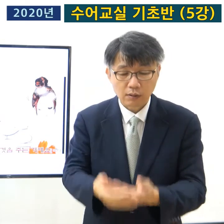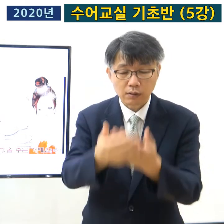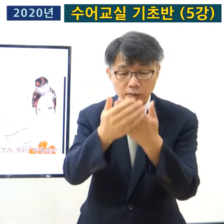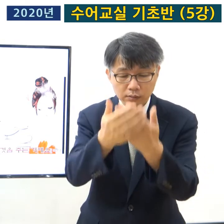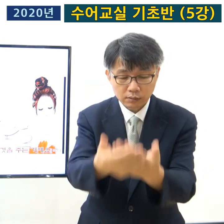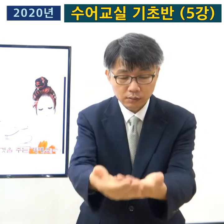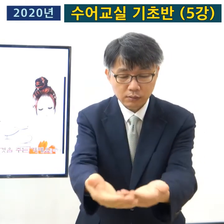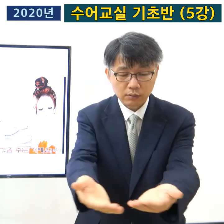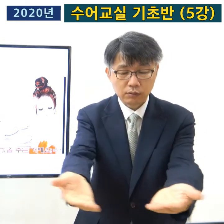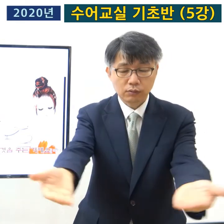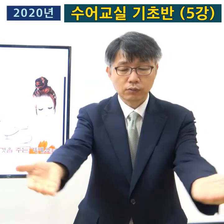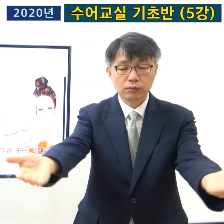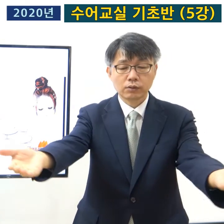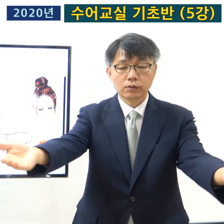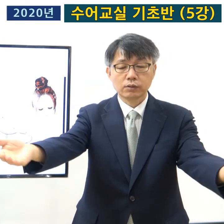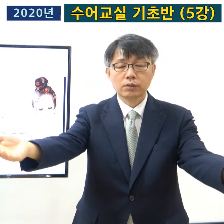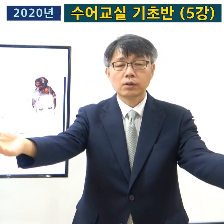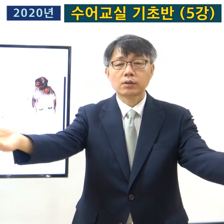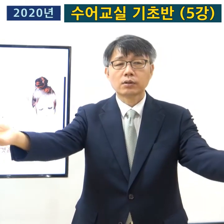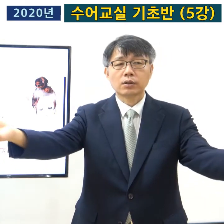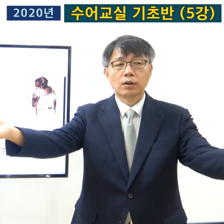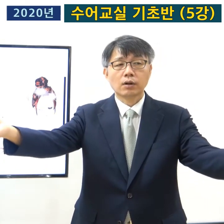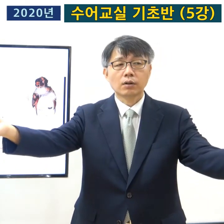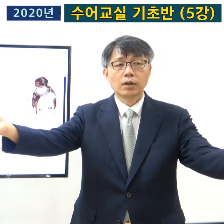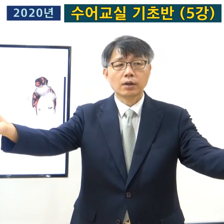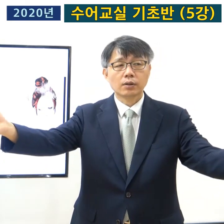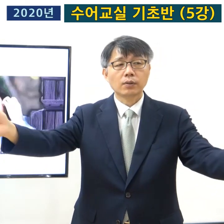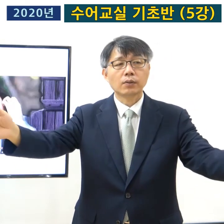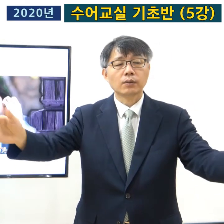그것을 주는 거예요.